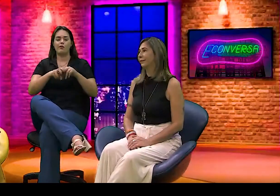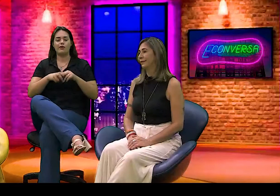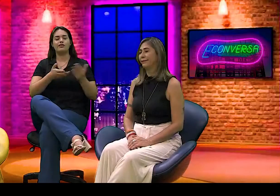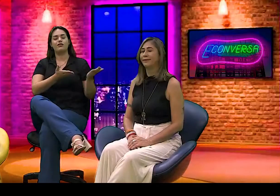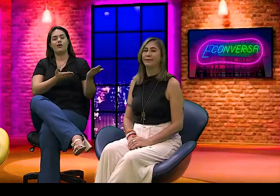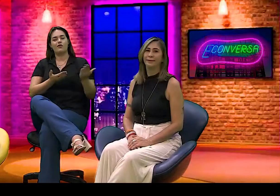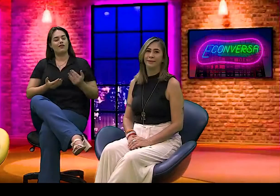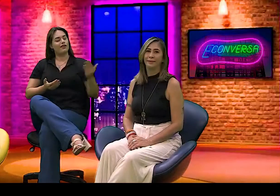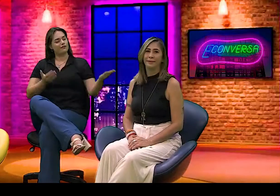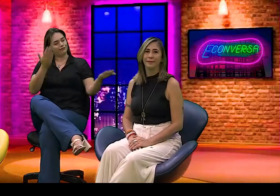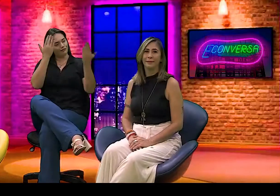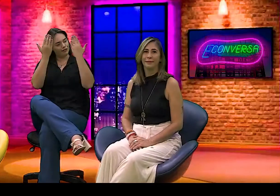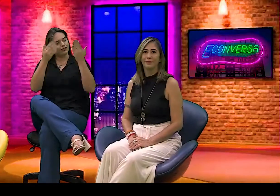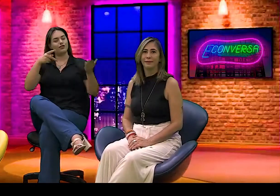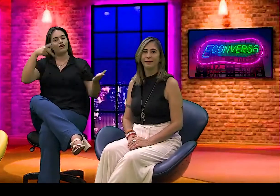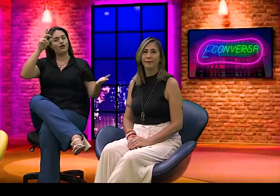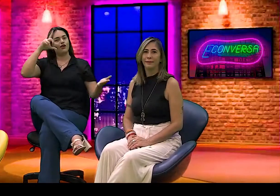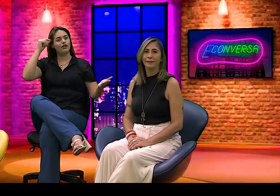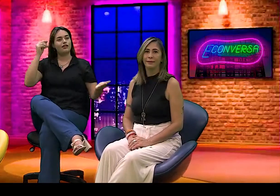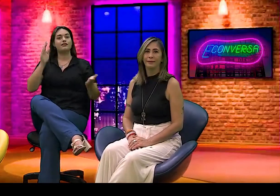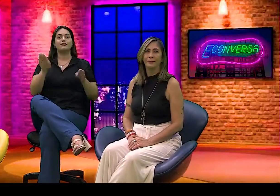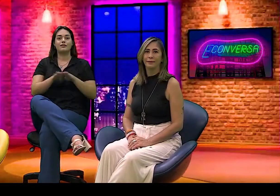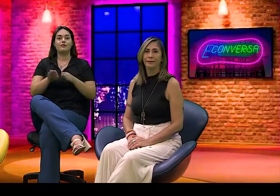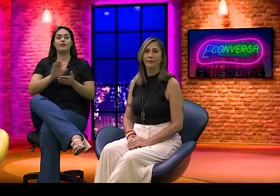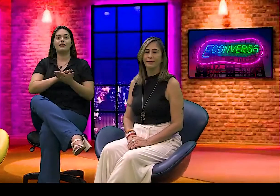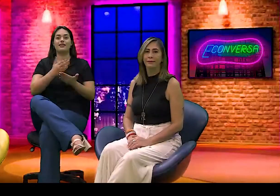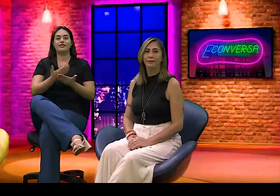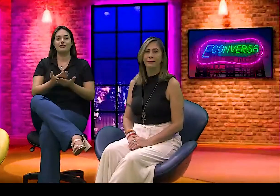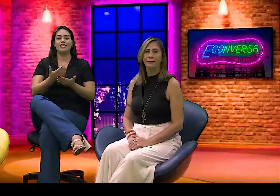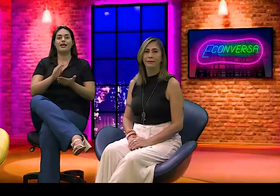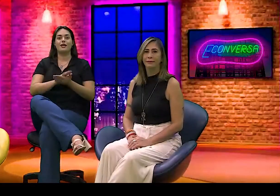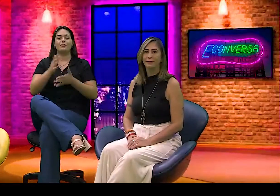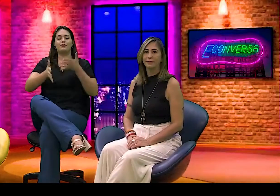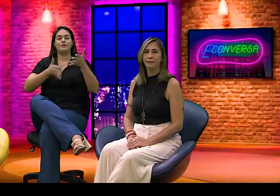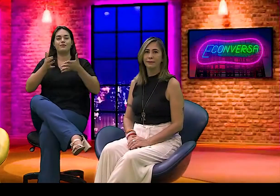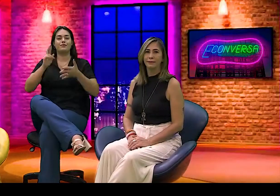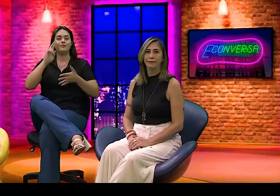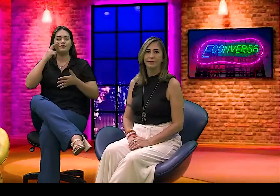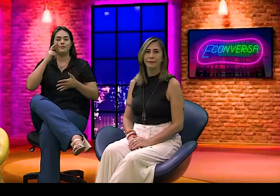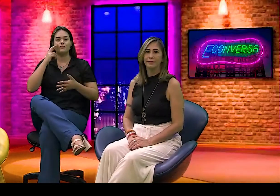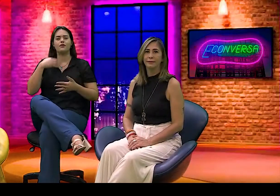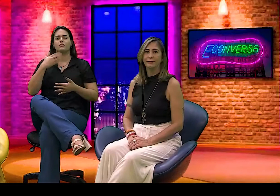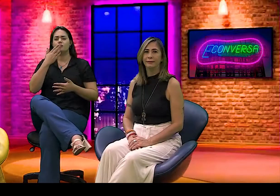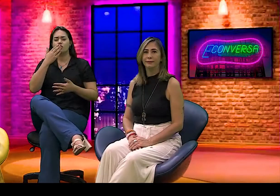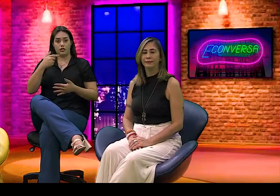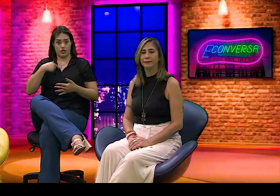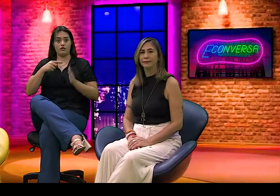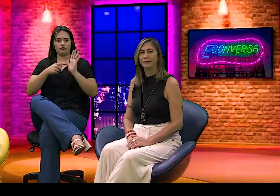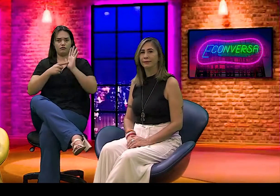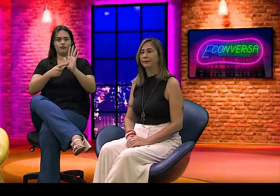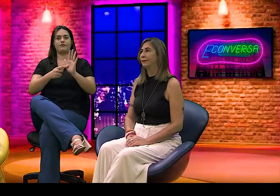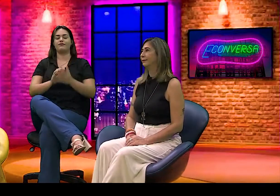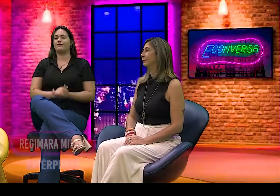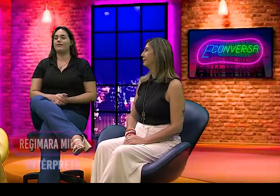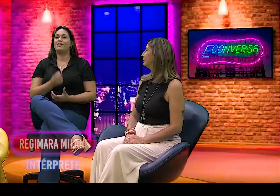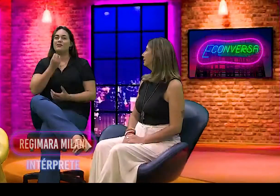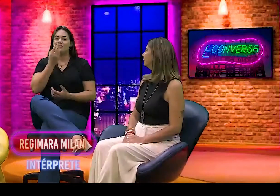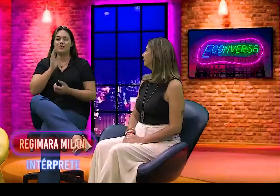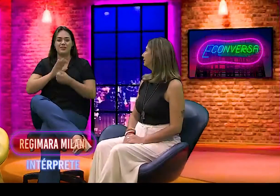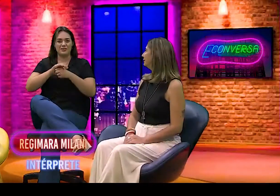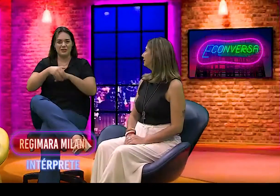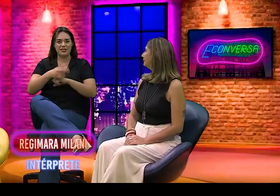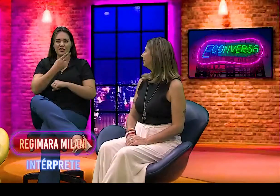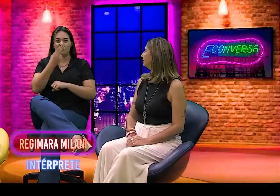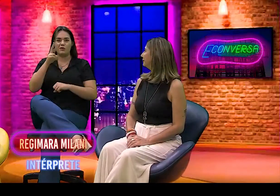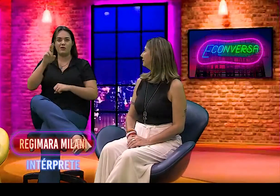Kátia Braz e a intérprete de Libras, Regimara Milani. Vou pedir para a Regimara começar se apresentando para a gente.